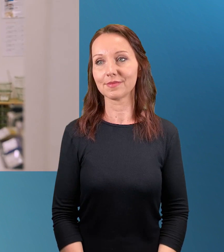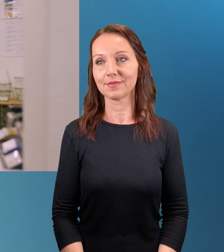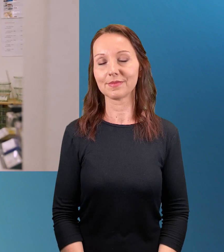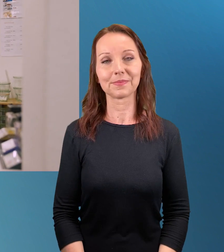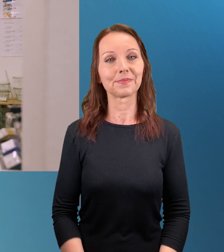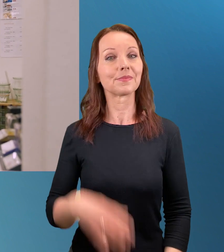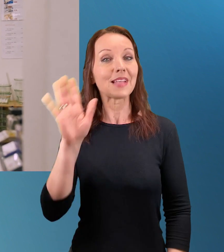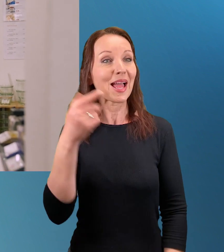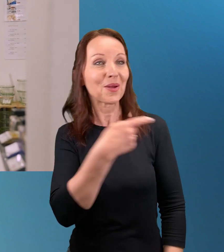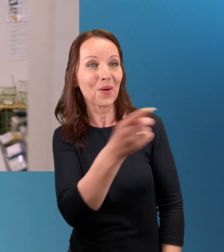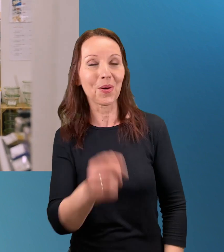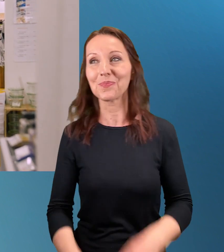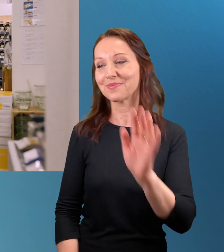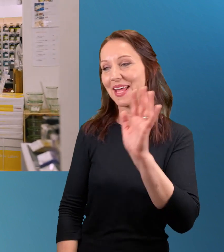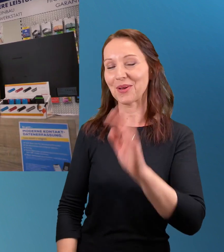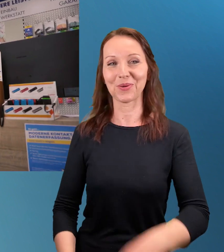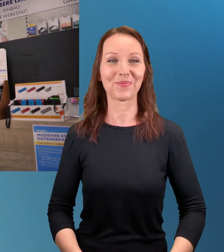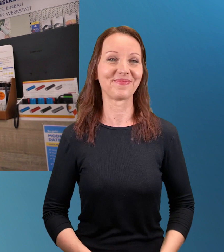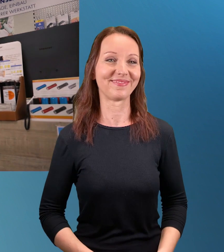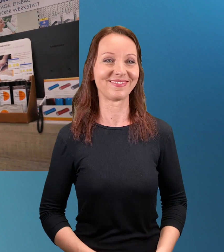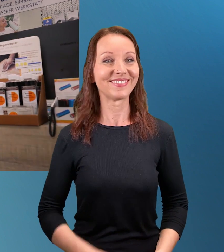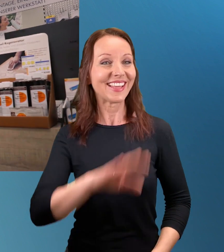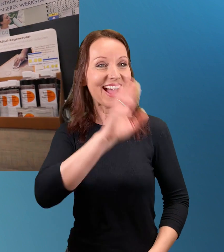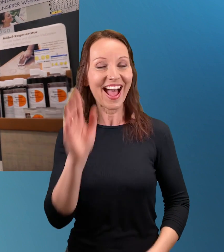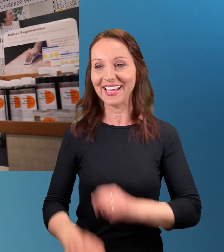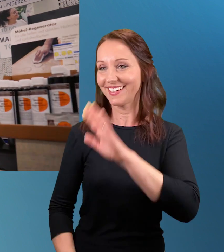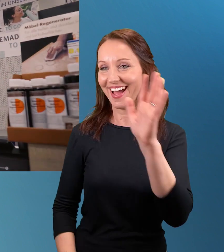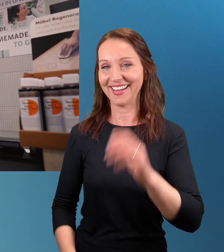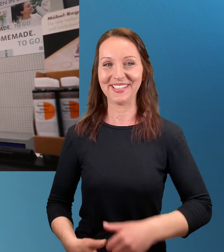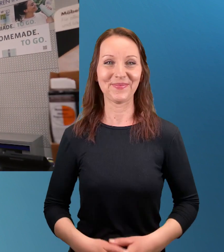Hallo, meinander. Hallo. Hi. Hi.